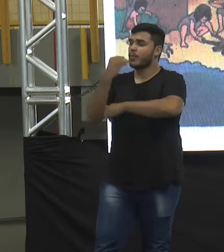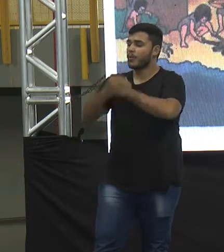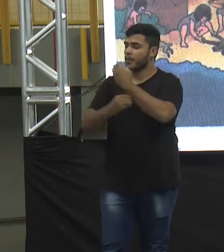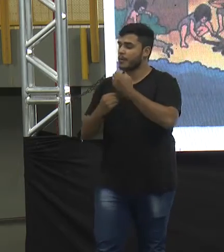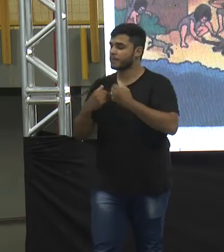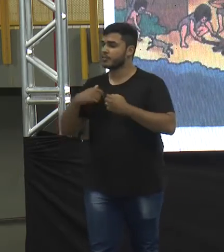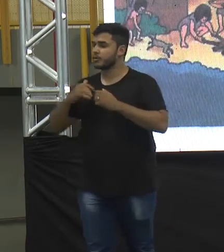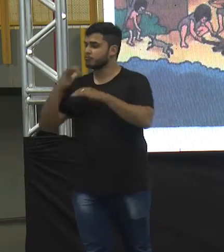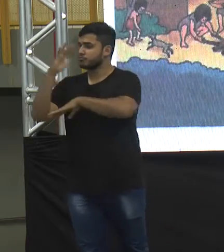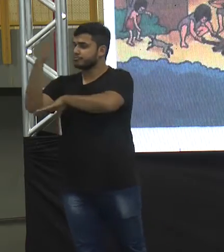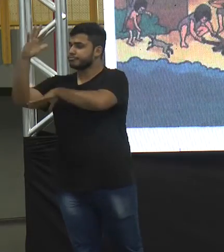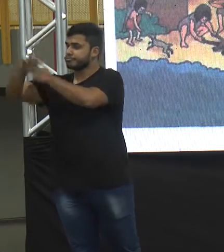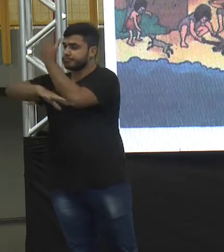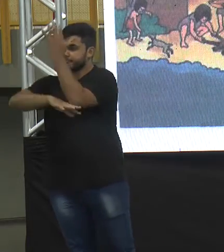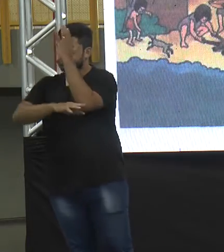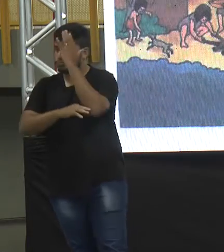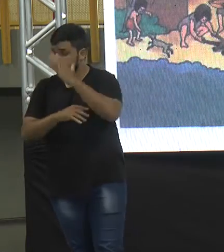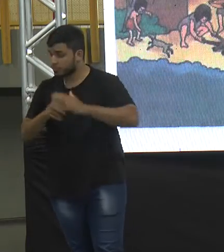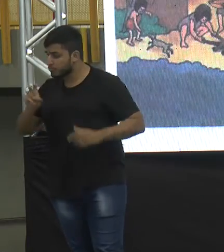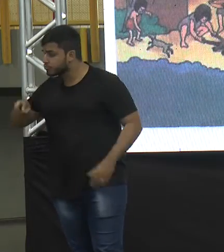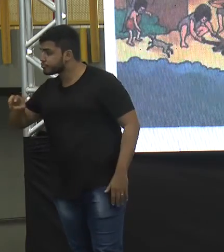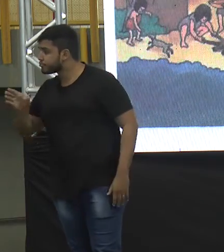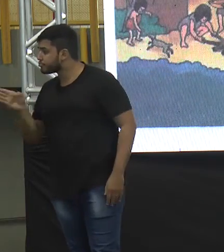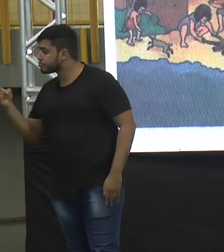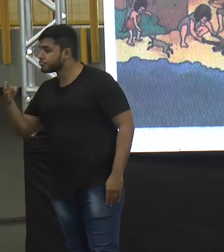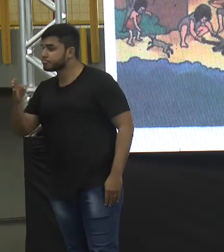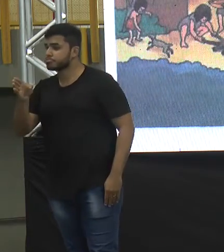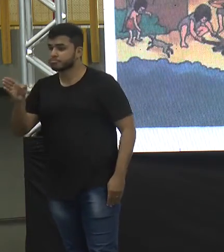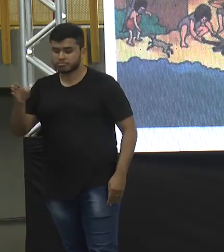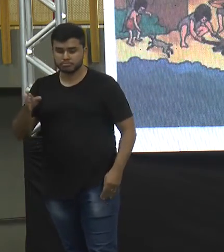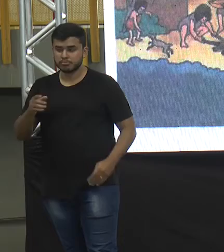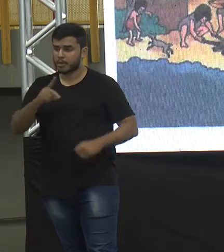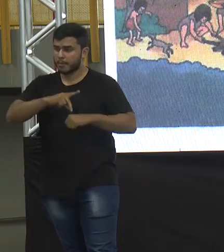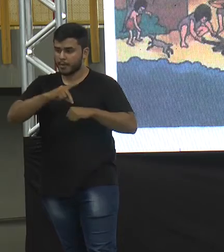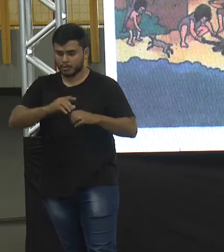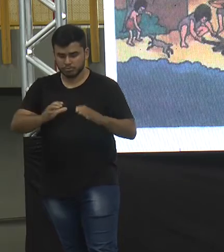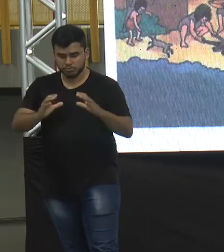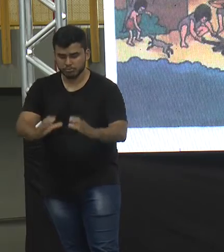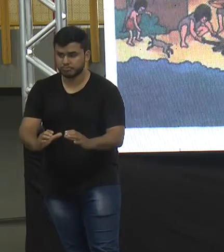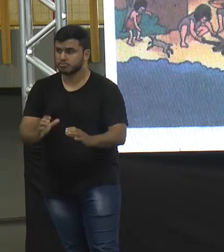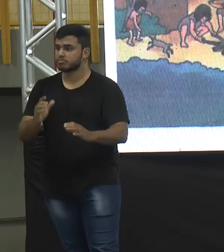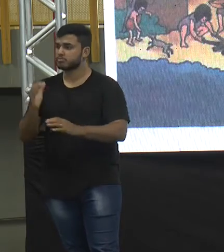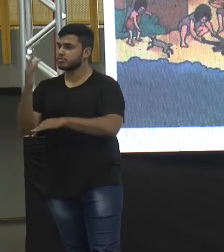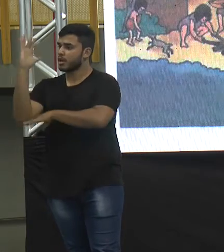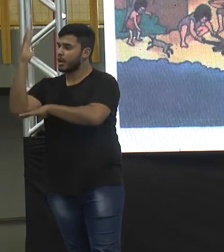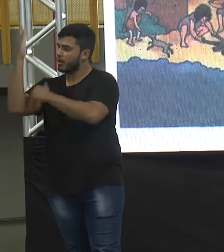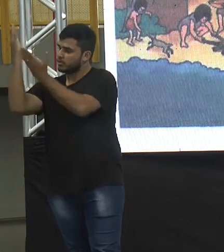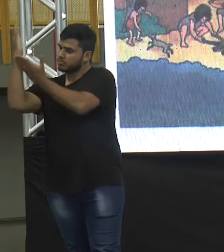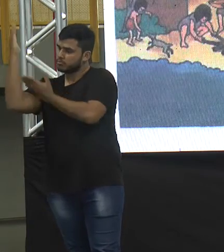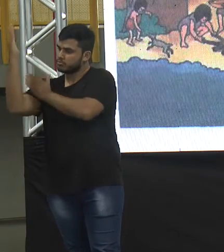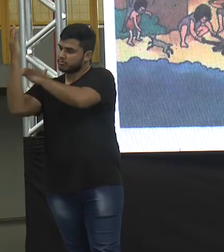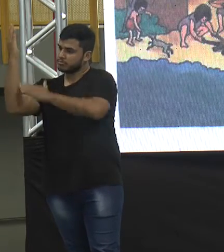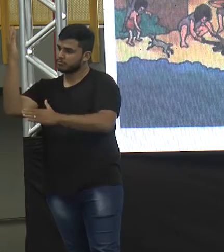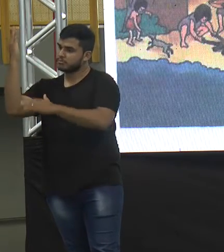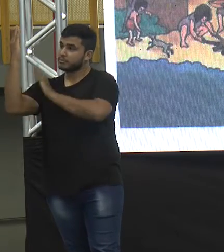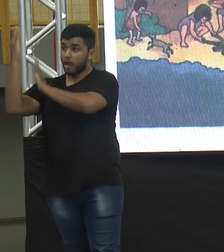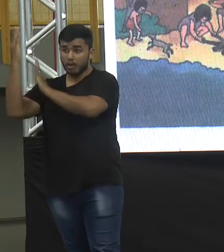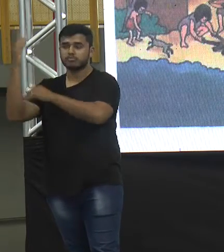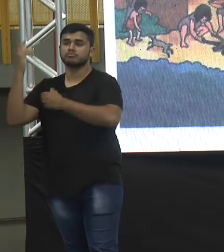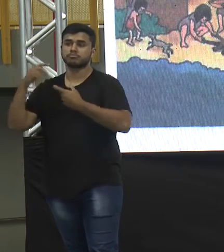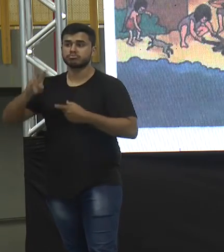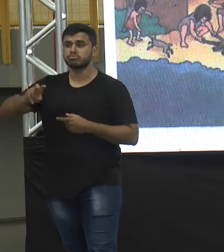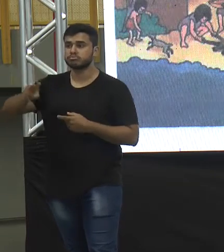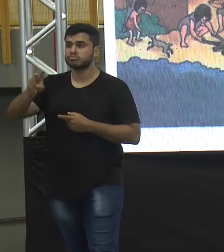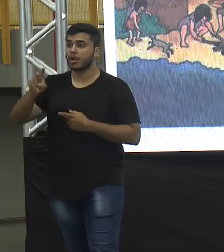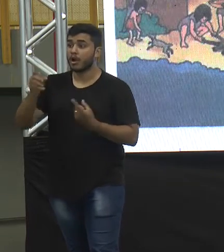para a floresta, ia demarcando, pegava uma pedra, saía marcando as árvores, e quando você retornava, você tinha mais